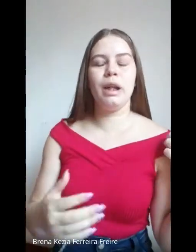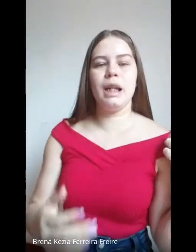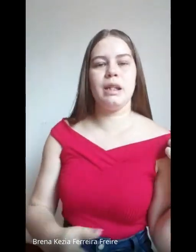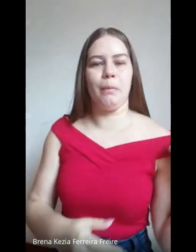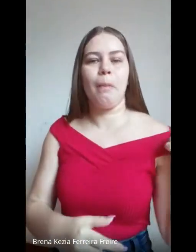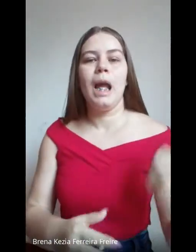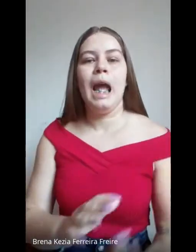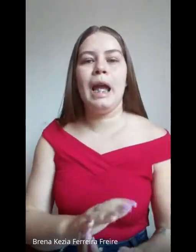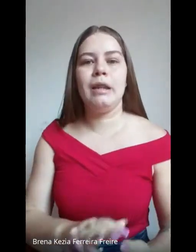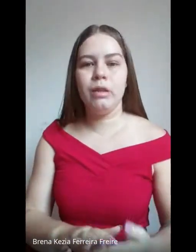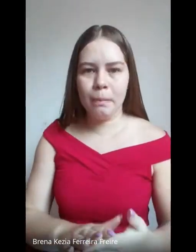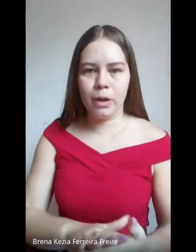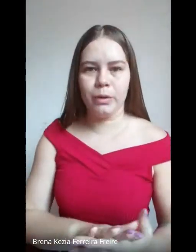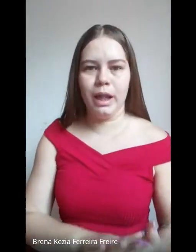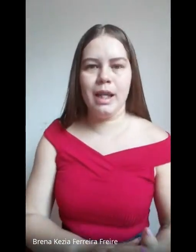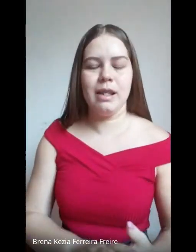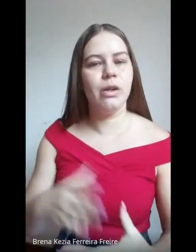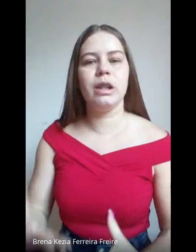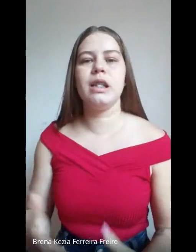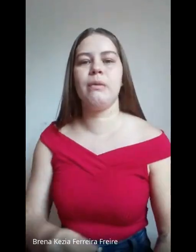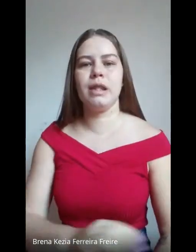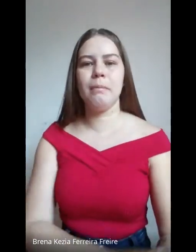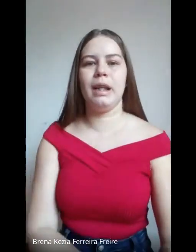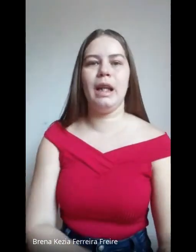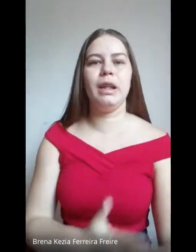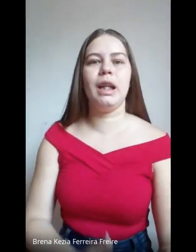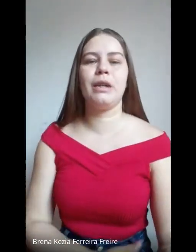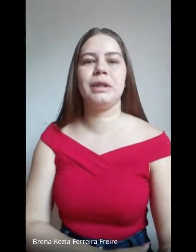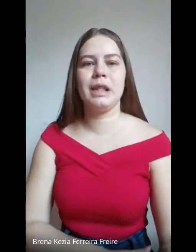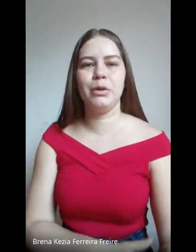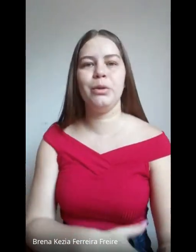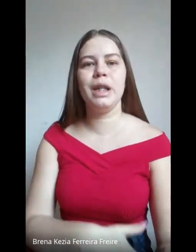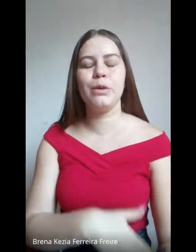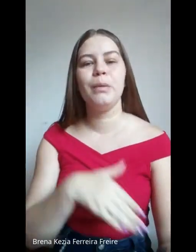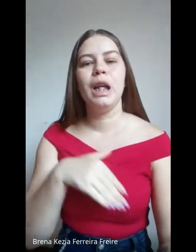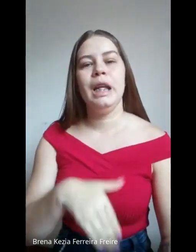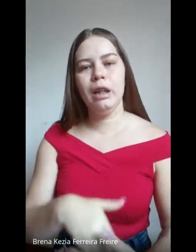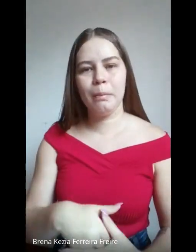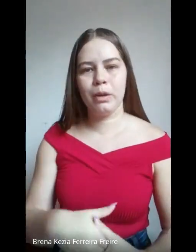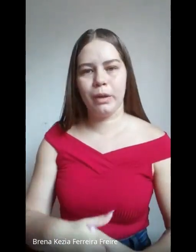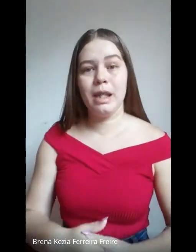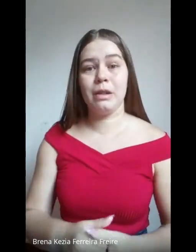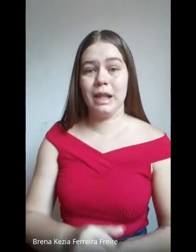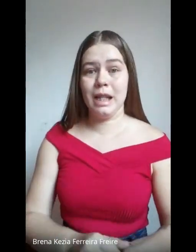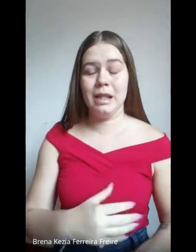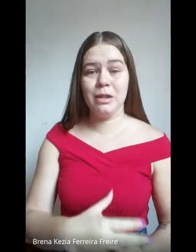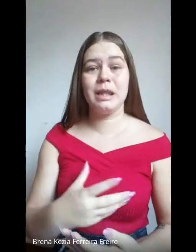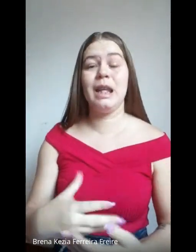assim, no português, em outras línguas também, né? No inglês acontece muito isso. E no português acontece isso